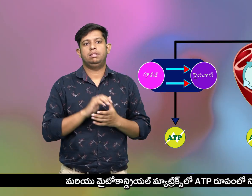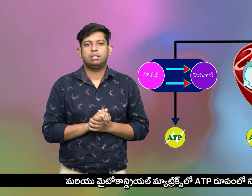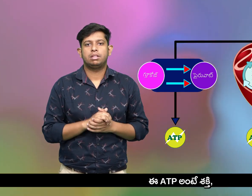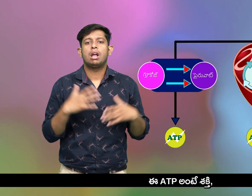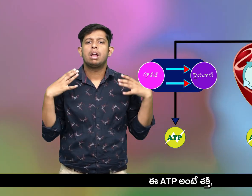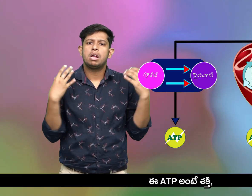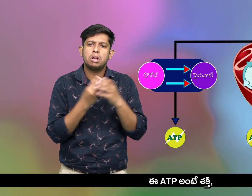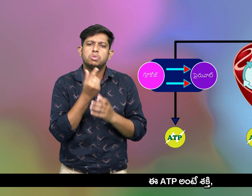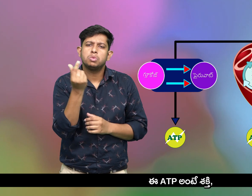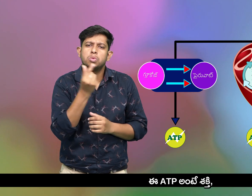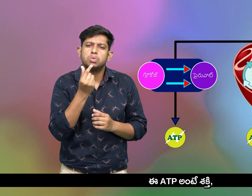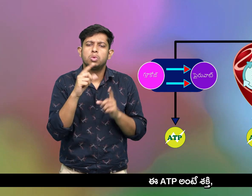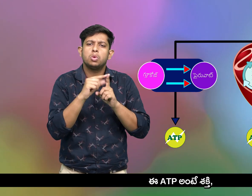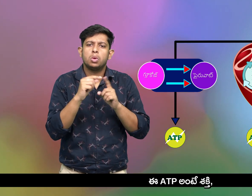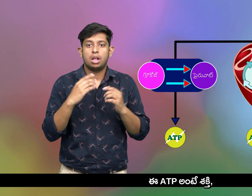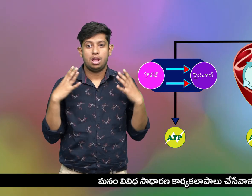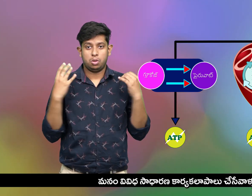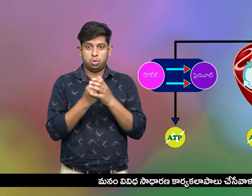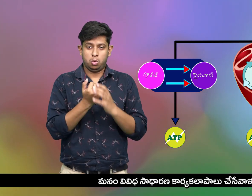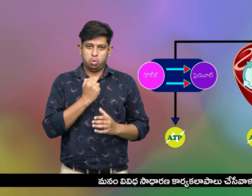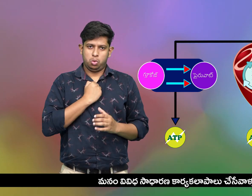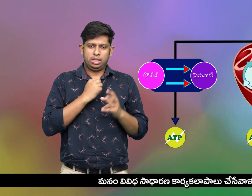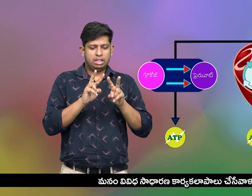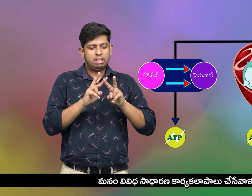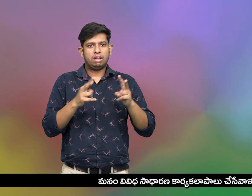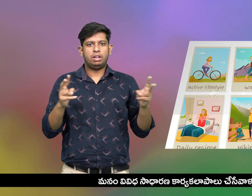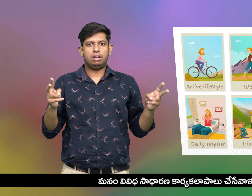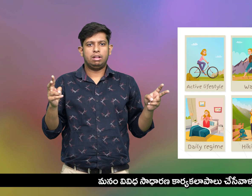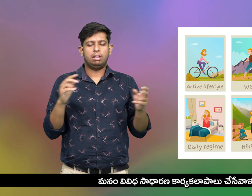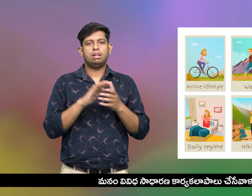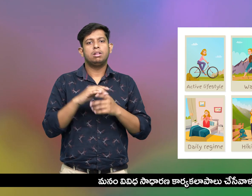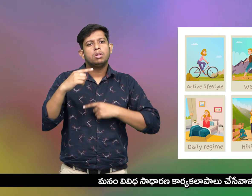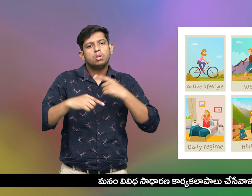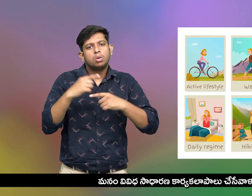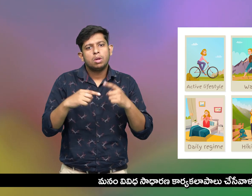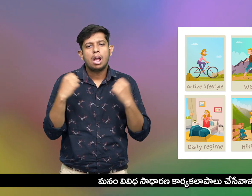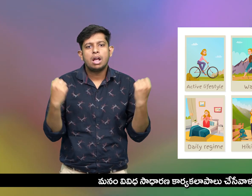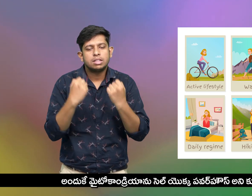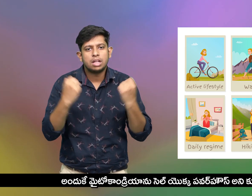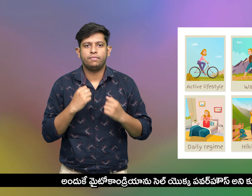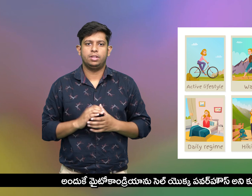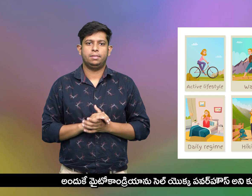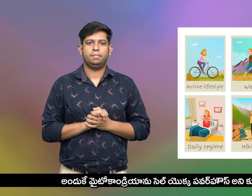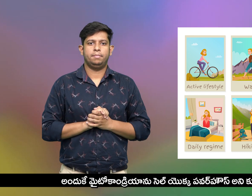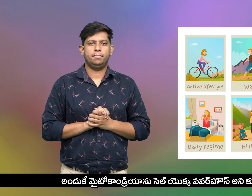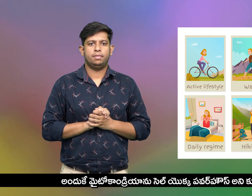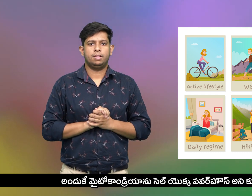ఈ ఏటీపీ అంటే శక్తి. మనం వివిధ సాధారణ కార్యకలాపాలు చేసేవాళ్లం. అందుకే